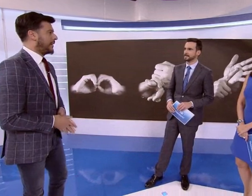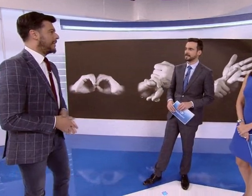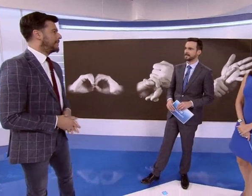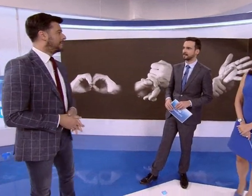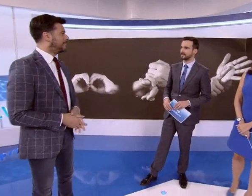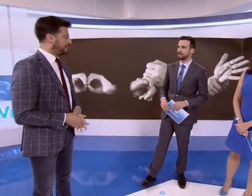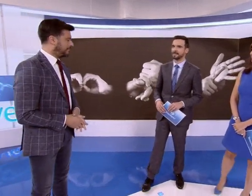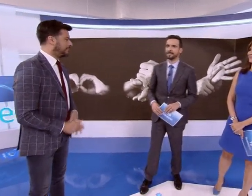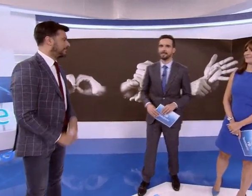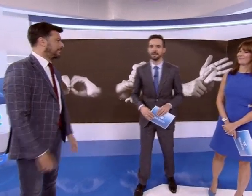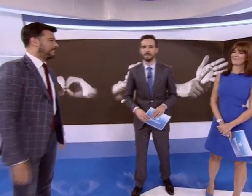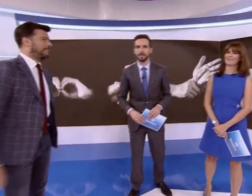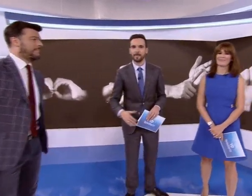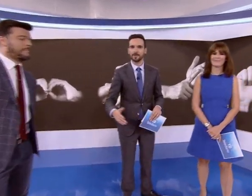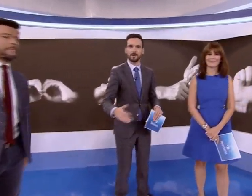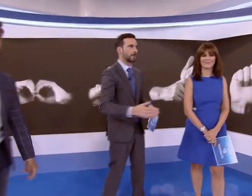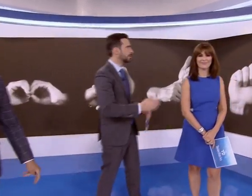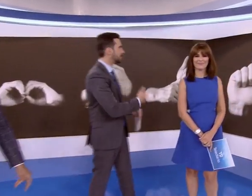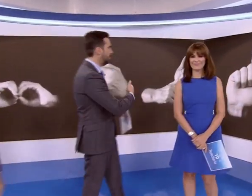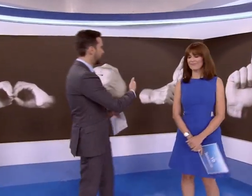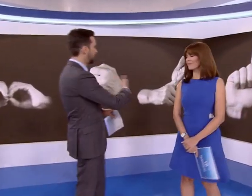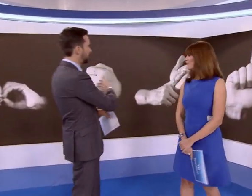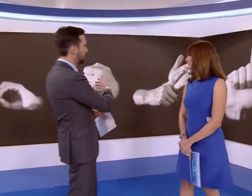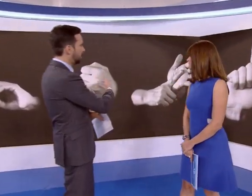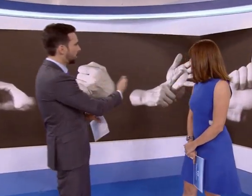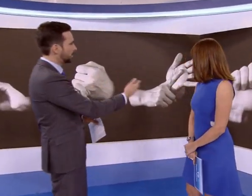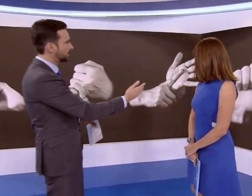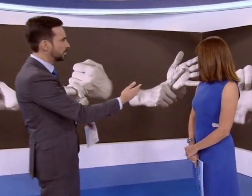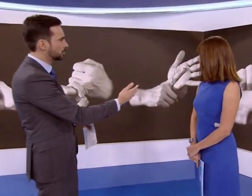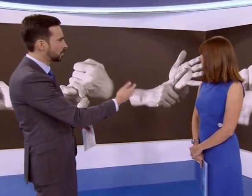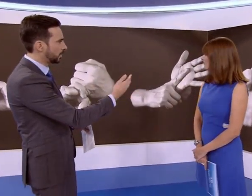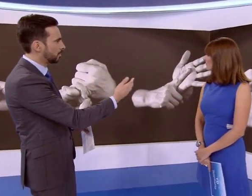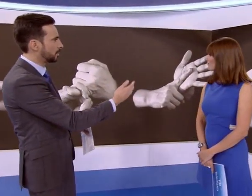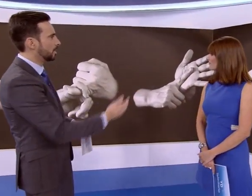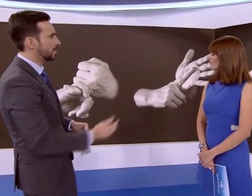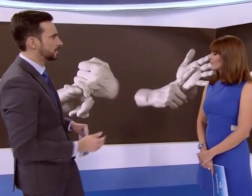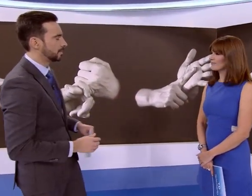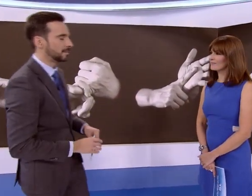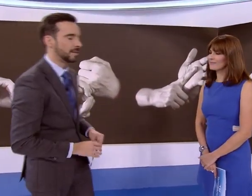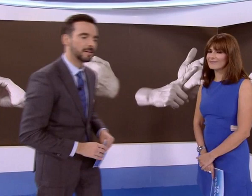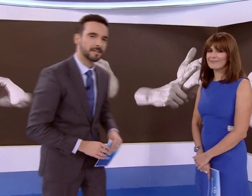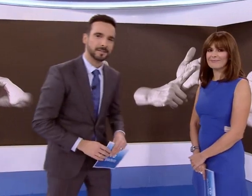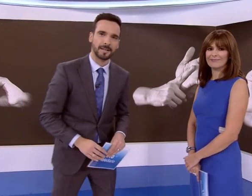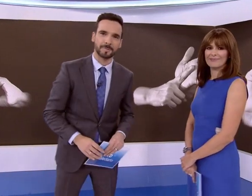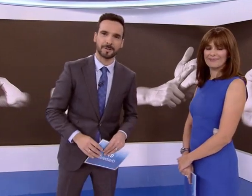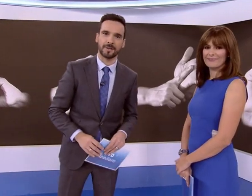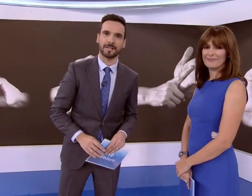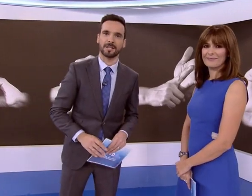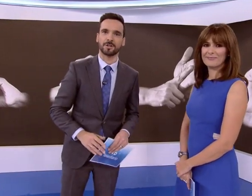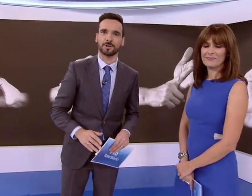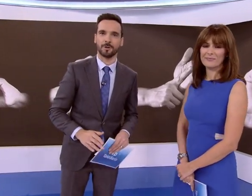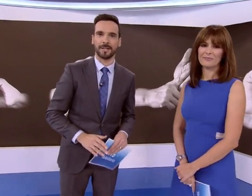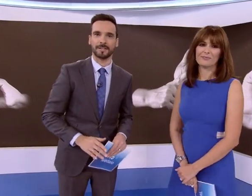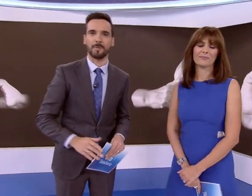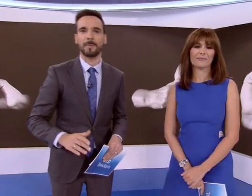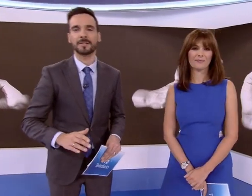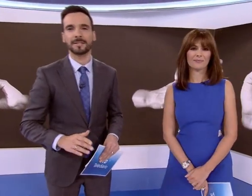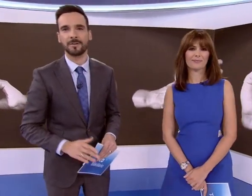enseguida. Gracias Martín. Y hoy terminamos, ya lo ven con esta imagen de lengua de signos, porque hoy es el día de las personas sordas. Volvemos esta